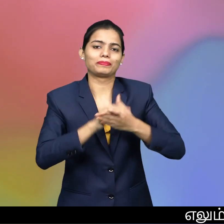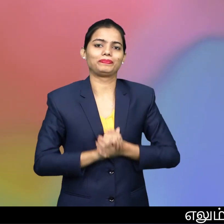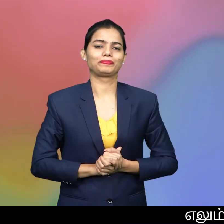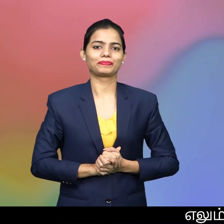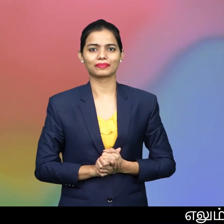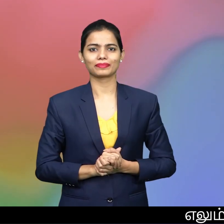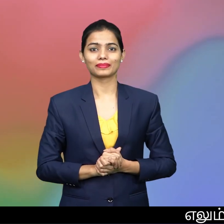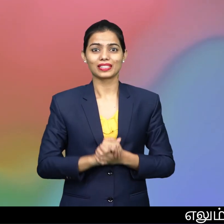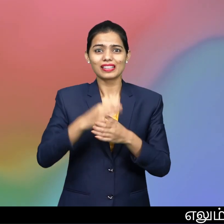மஜ்ஜை